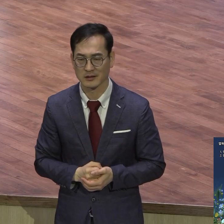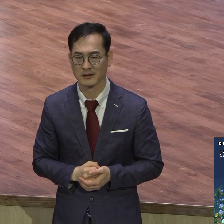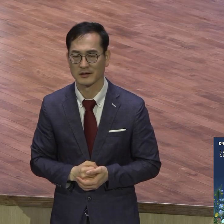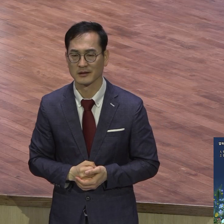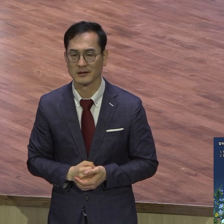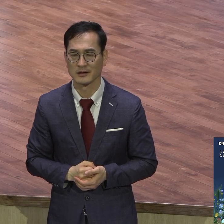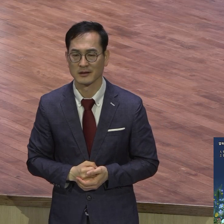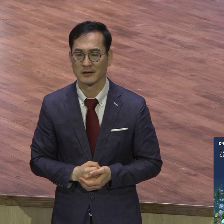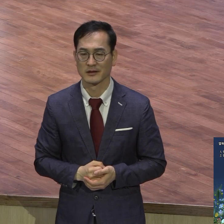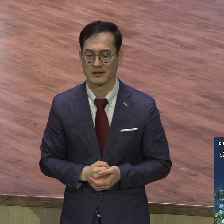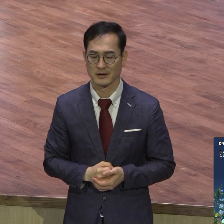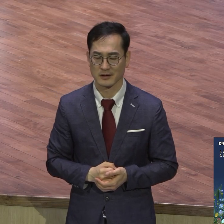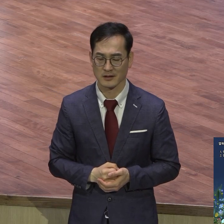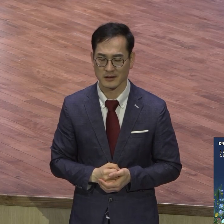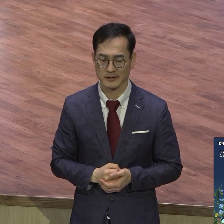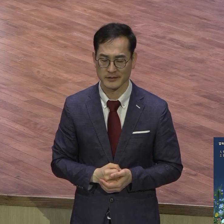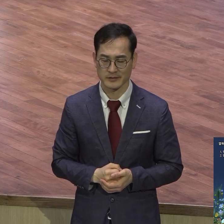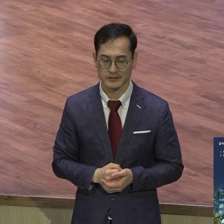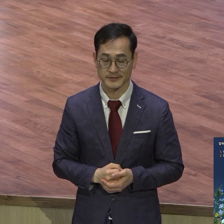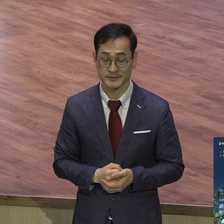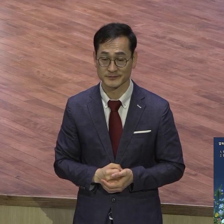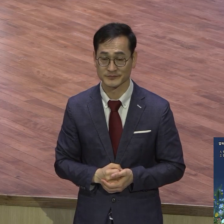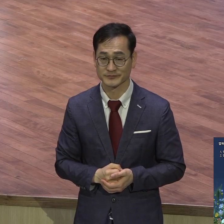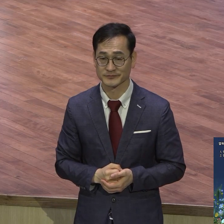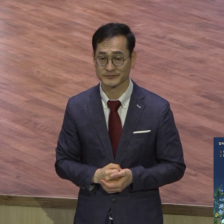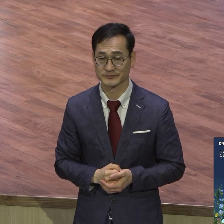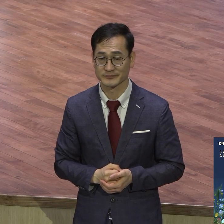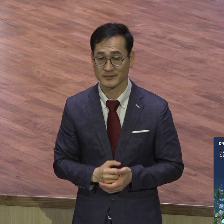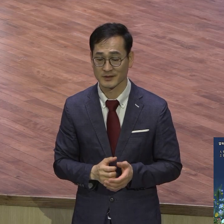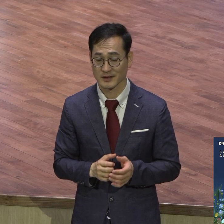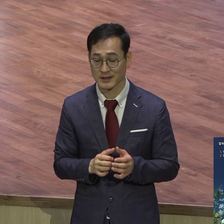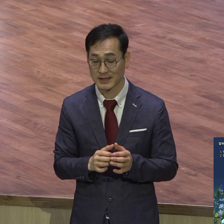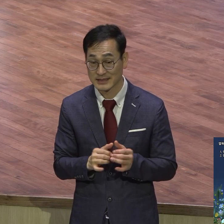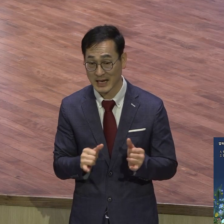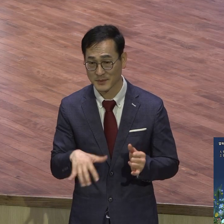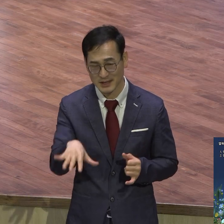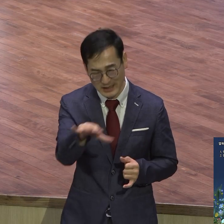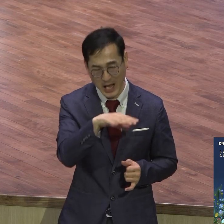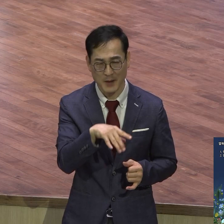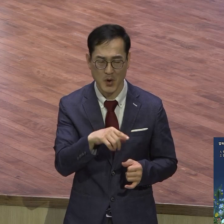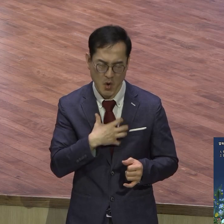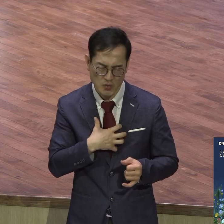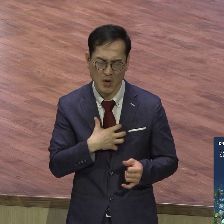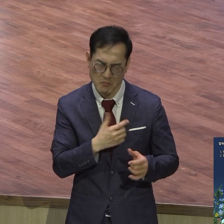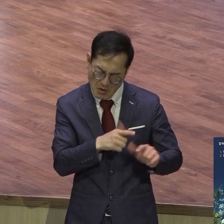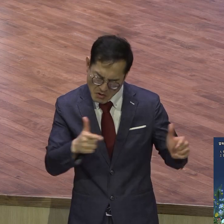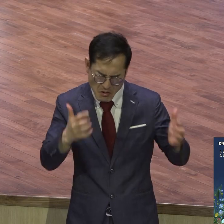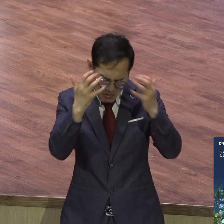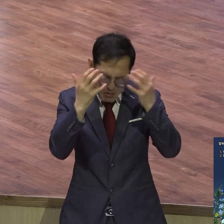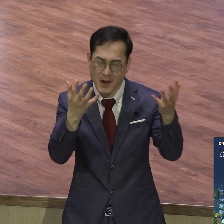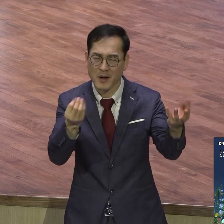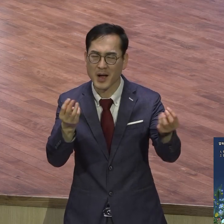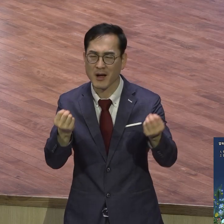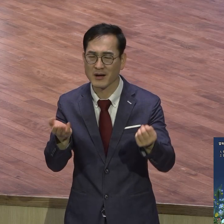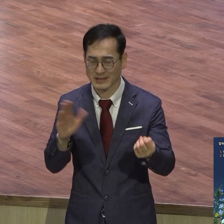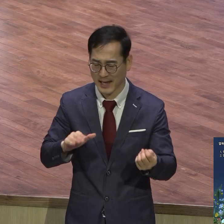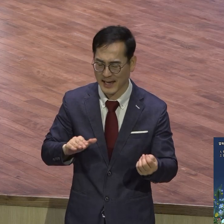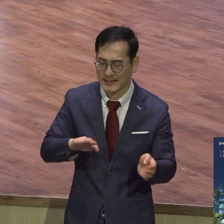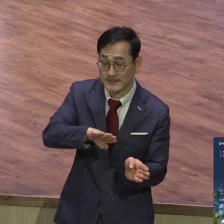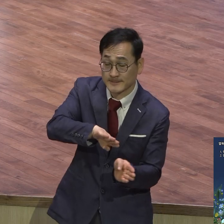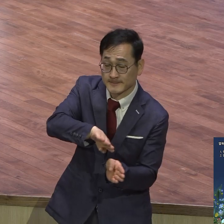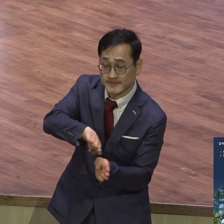다 있어요. 아무리 잘되고 잘되는 천세권 천가지 걱정 만세권 만가지 걱정 다 있어요. 그런데 그거 다 내려놓고